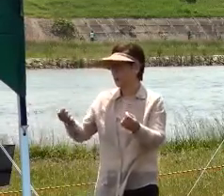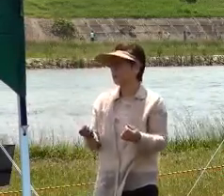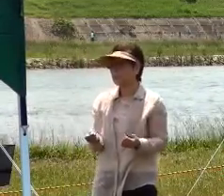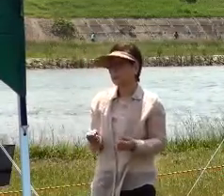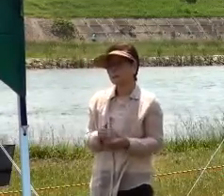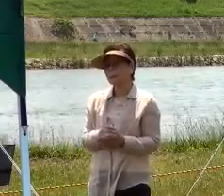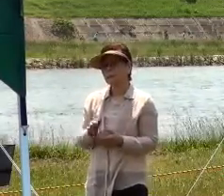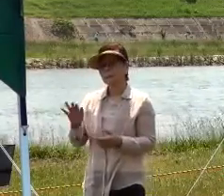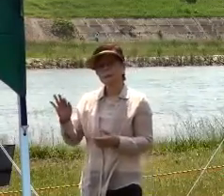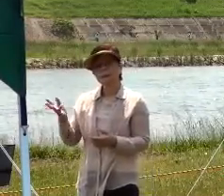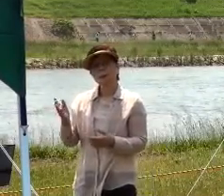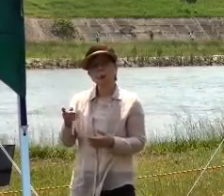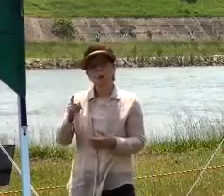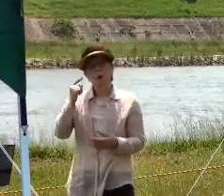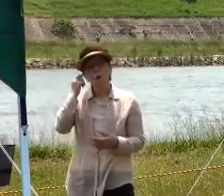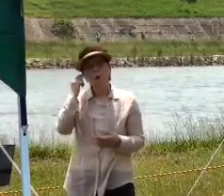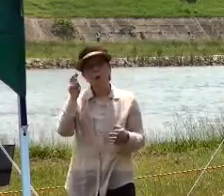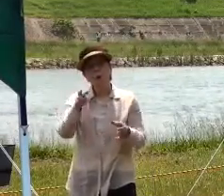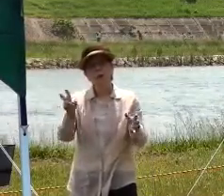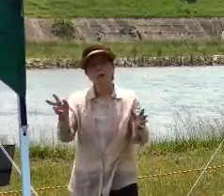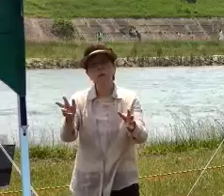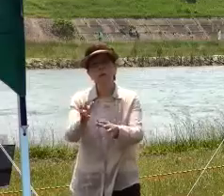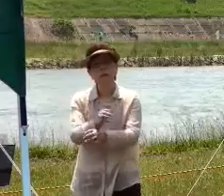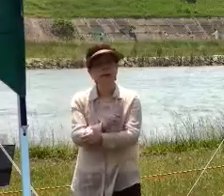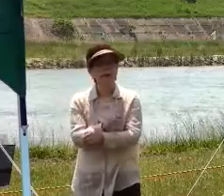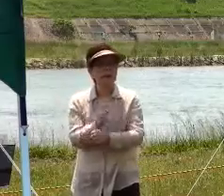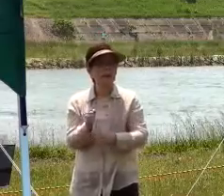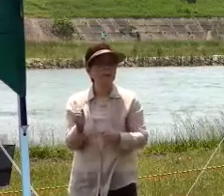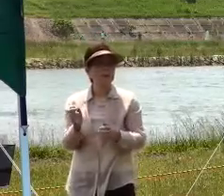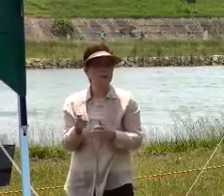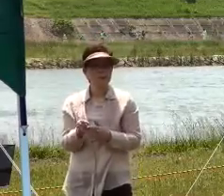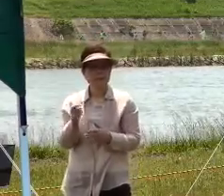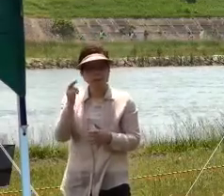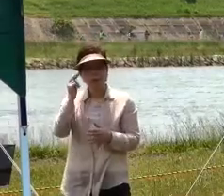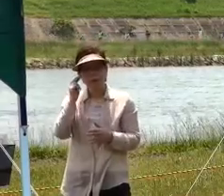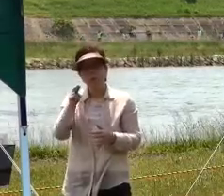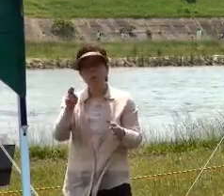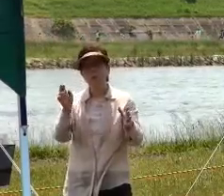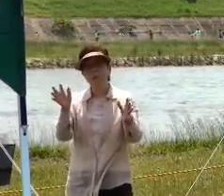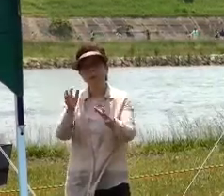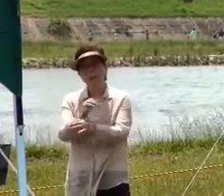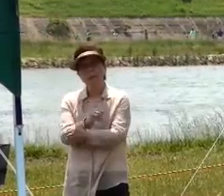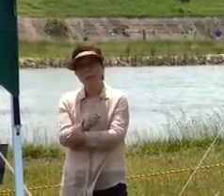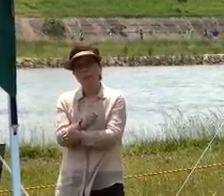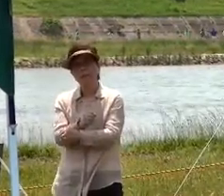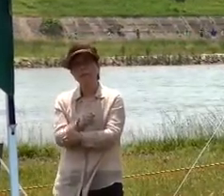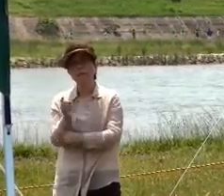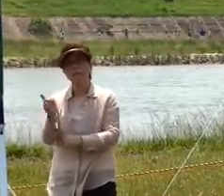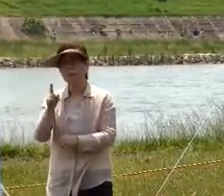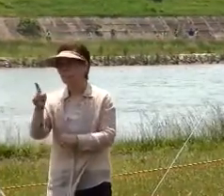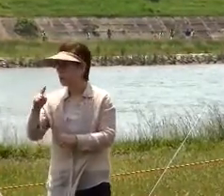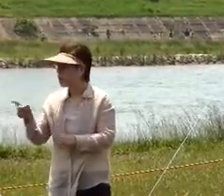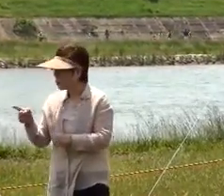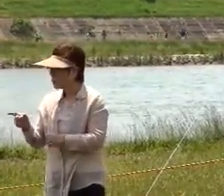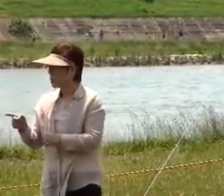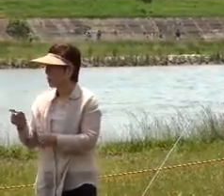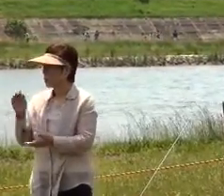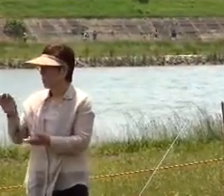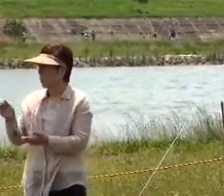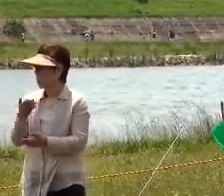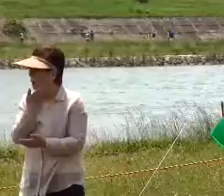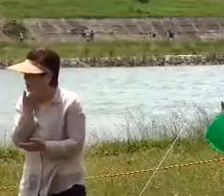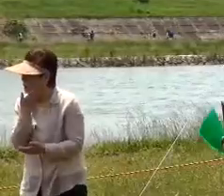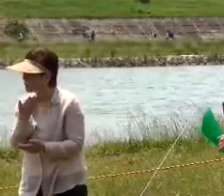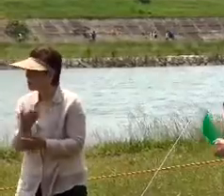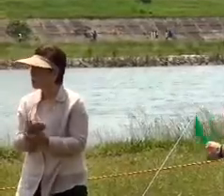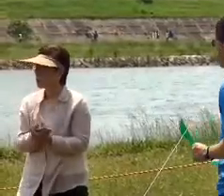かも見失われると書いてある、見失われていると。これは大切なところです。